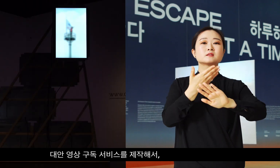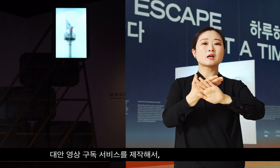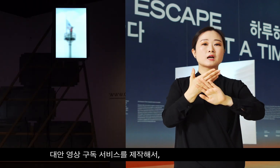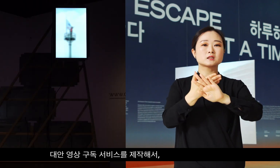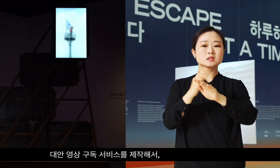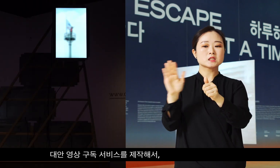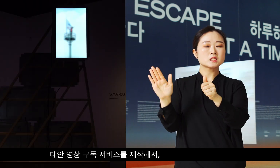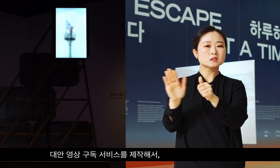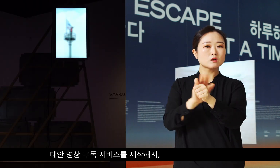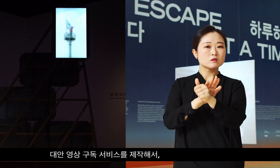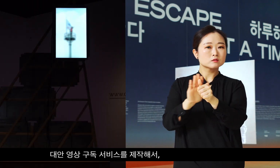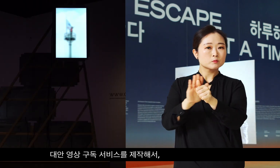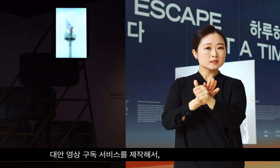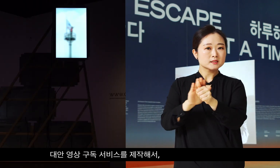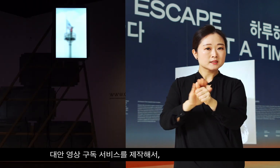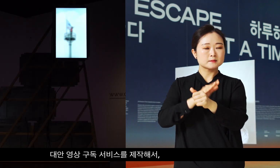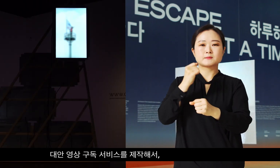대한영상 구독 서비스를 제작해서